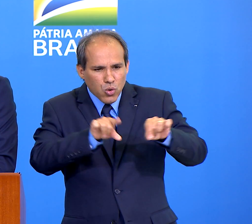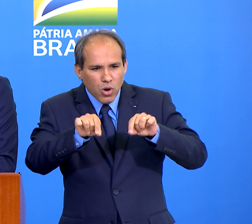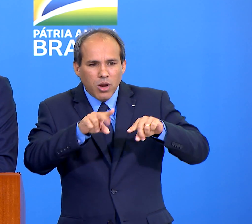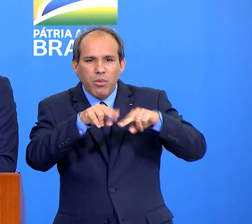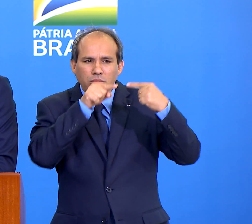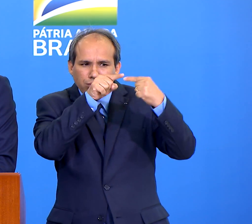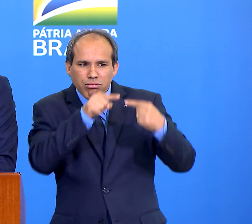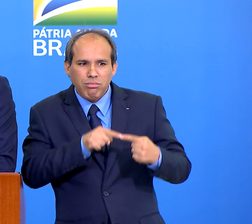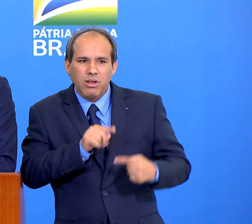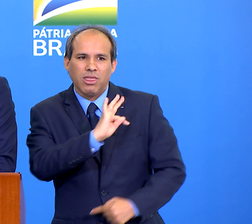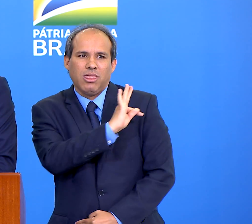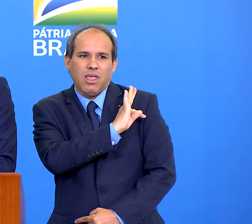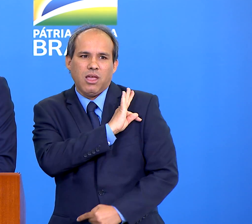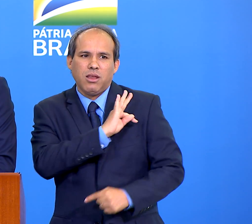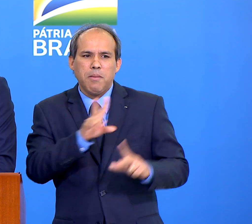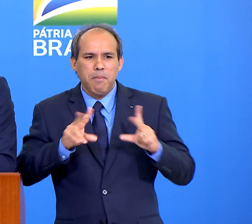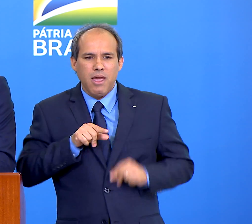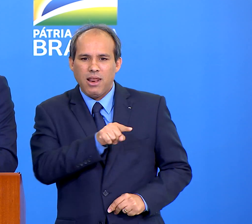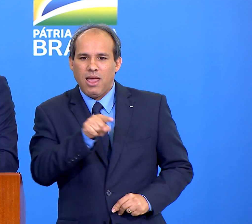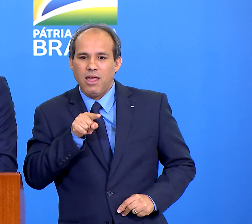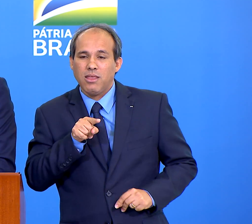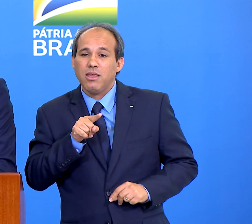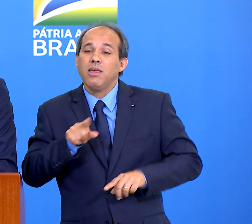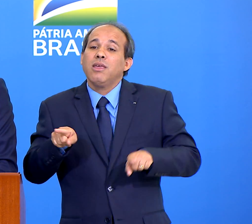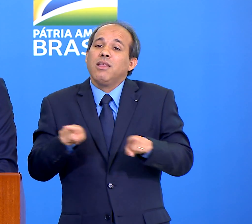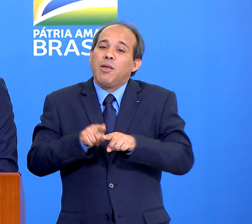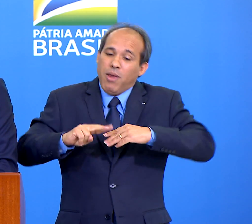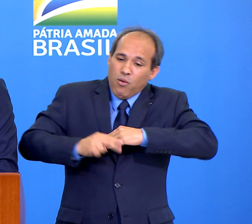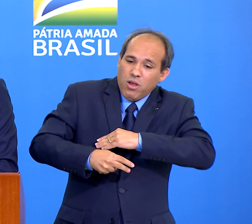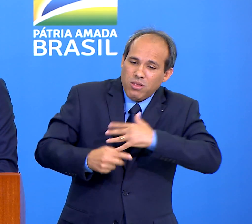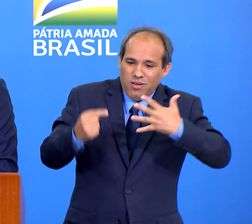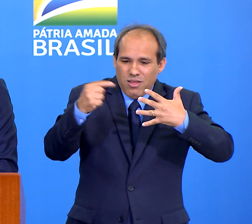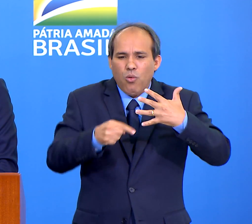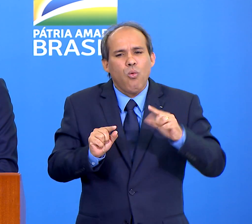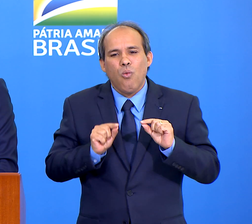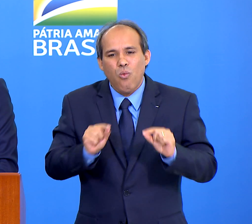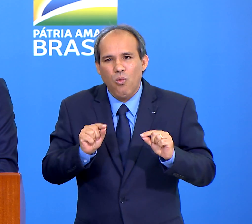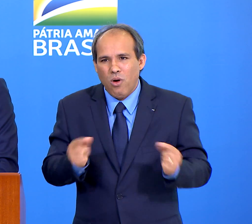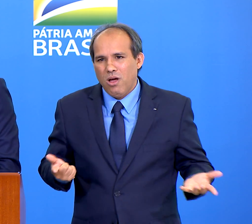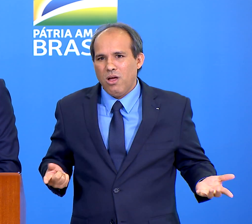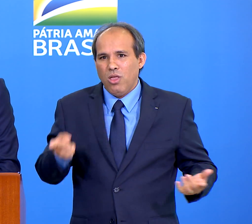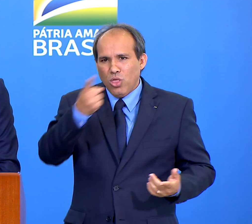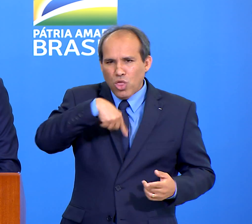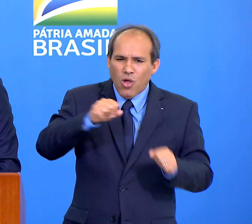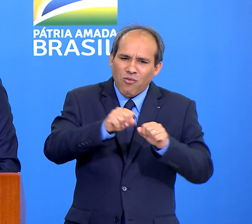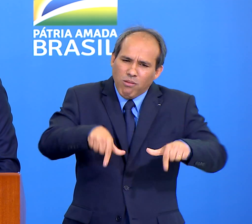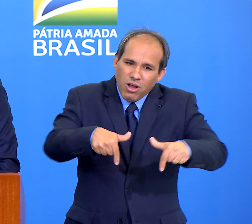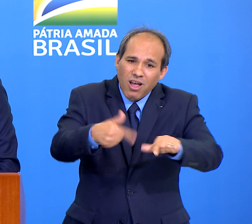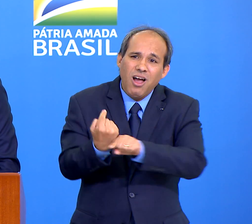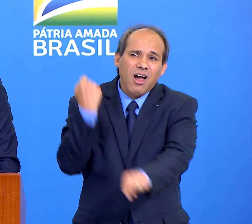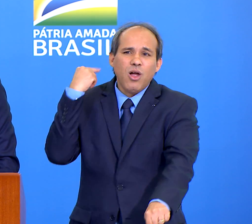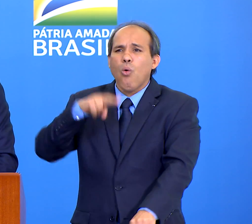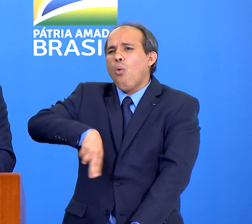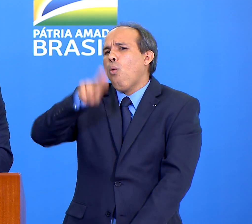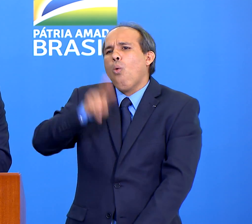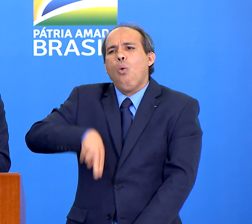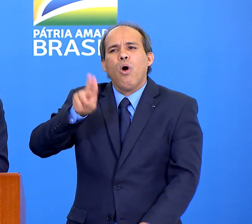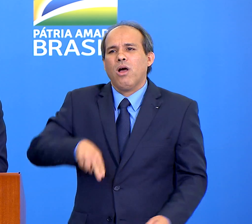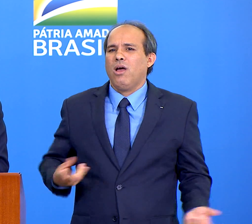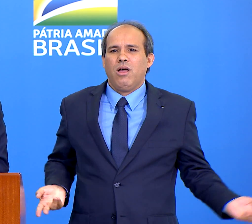médico EA consequência disso é que nós fazemos o que nunca foi feito